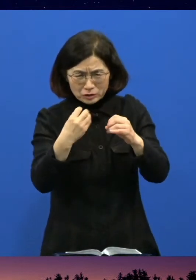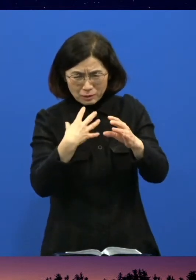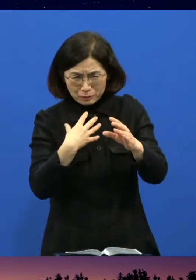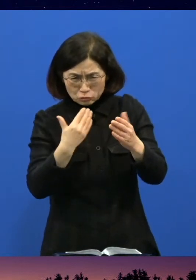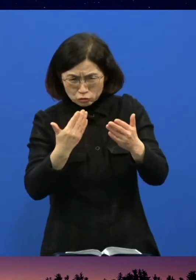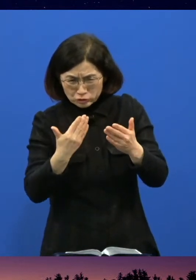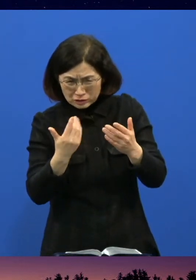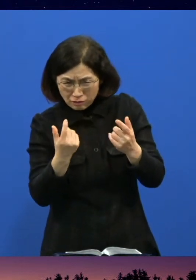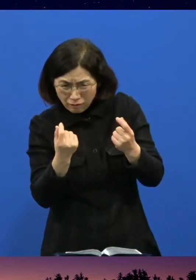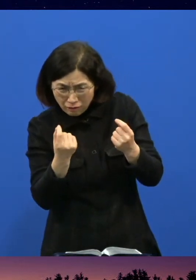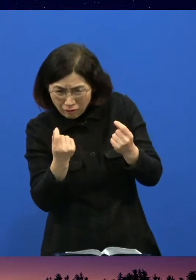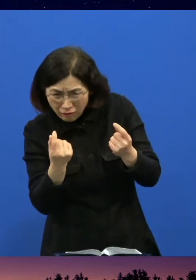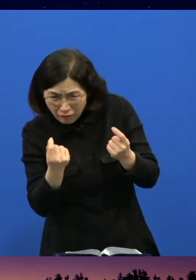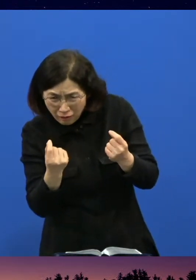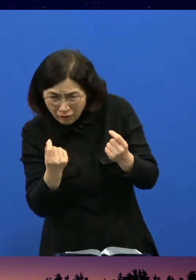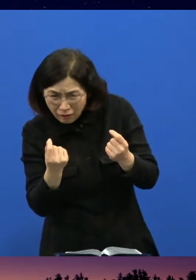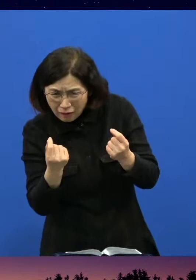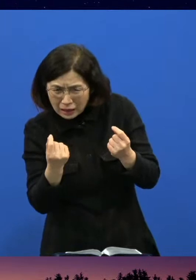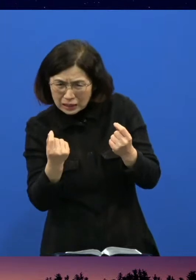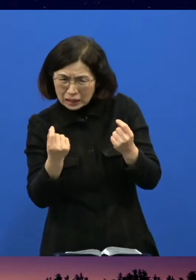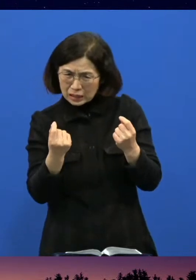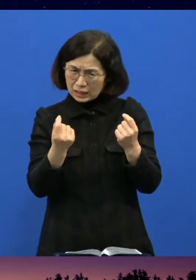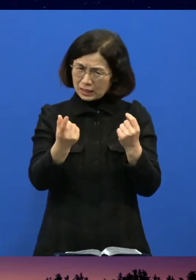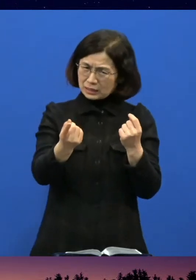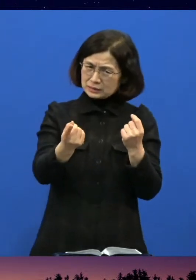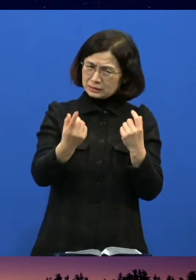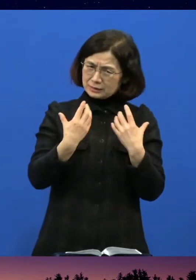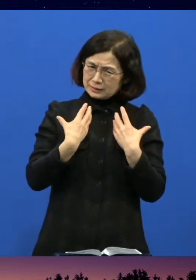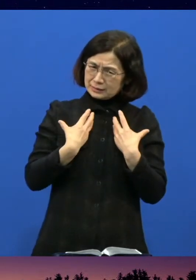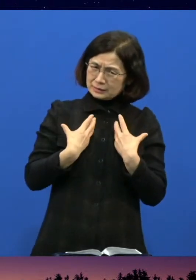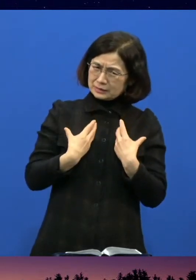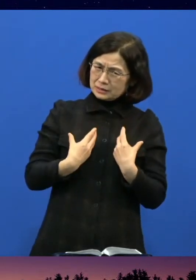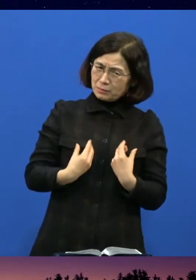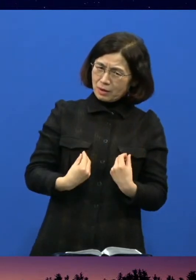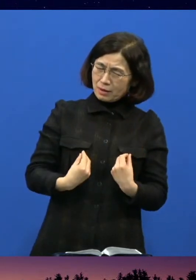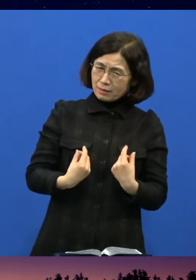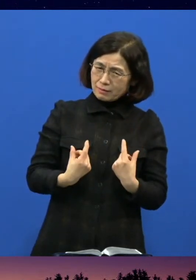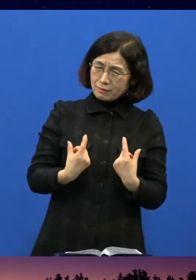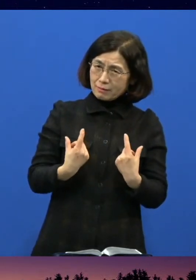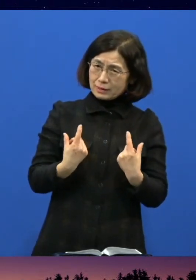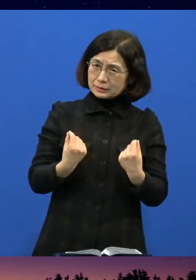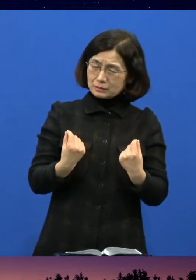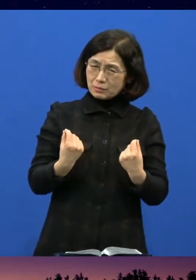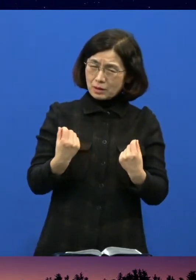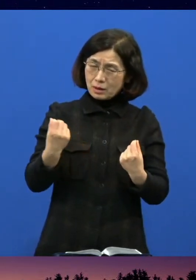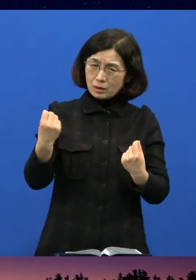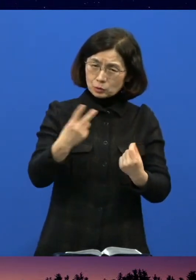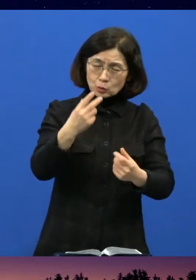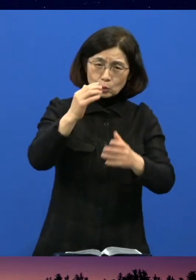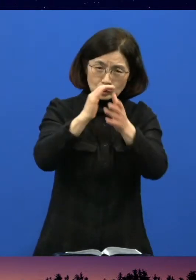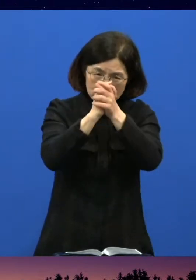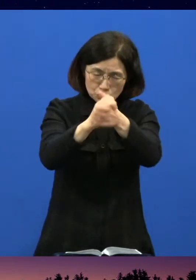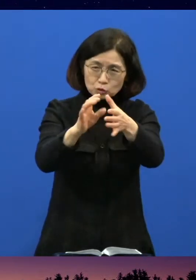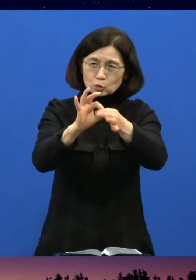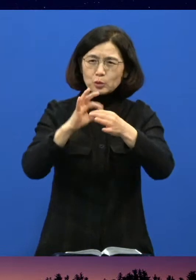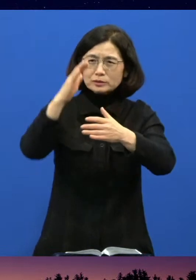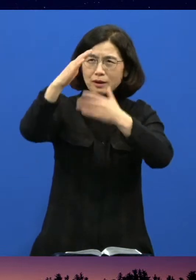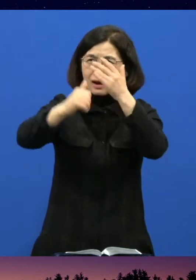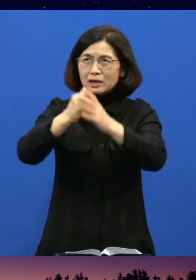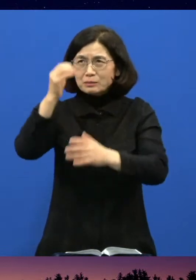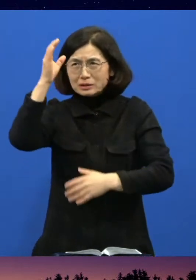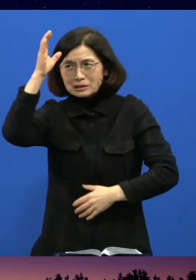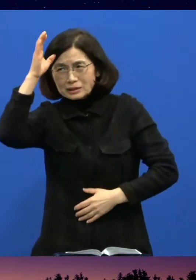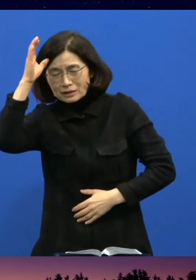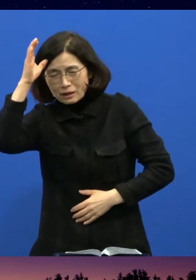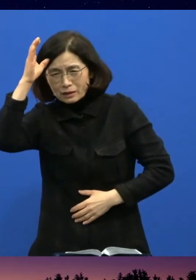그럼 우리는 또 실망할 듯 하다가 또 다시 하나님의 또를 향하여 기대로 나아가는, 포기할 듯 포기하지